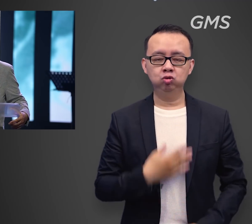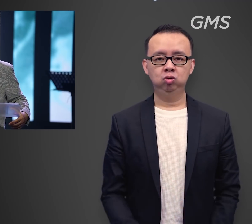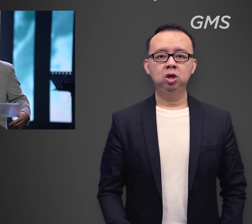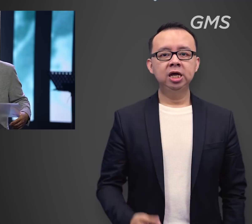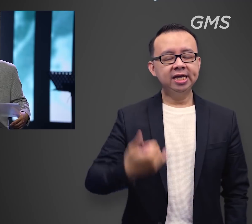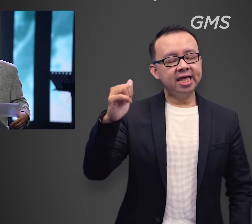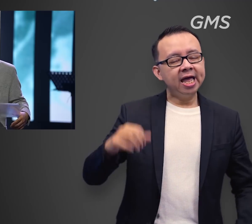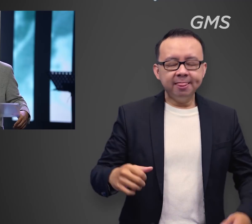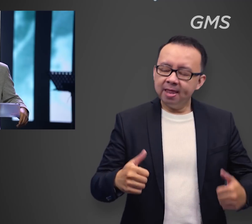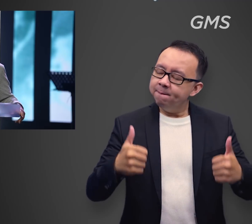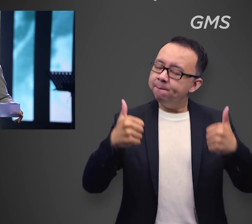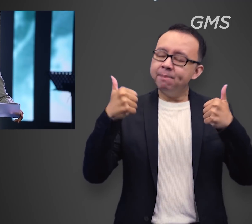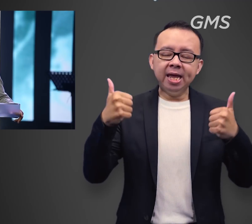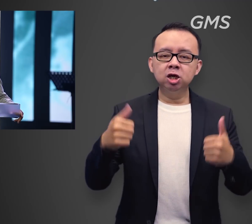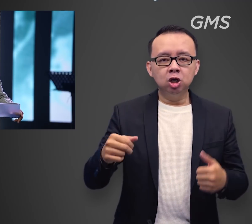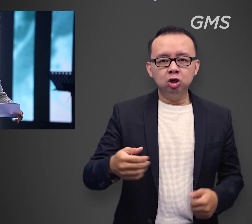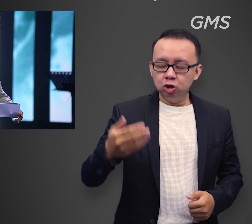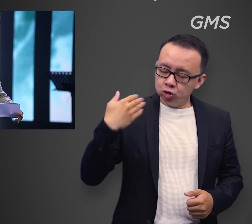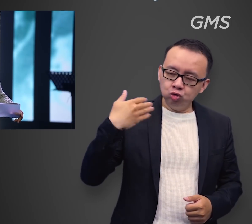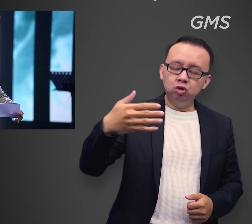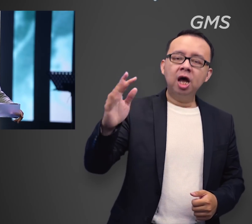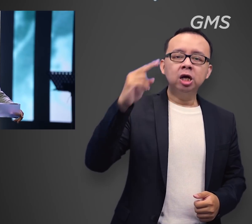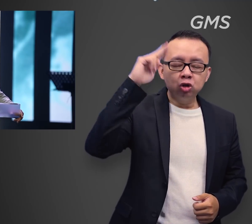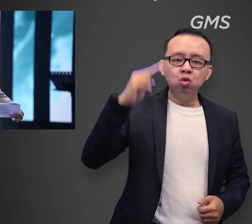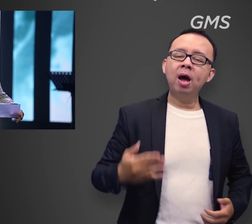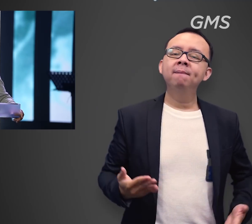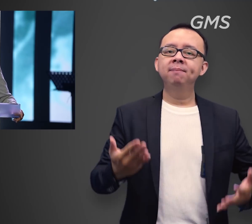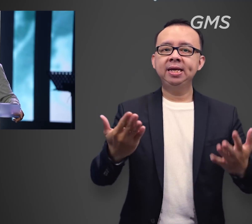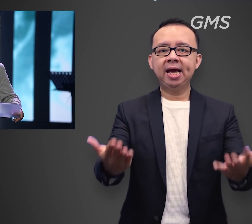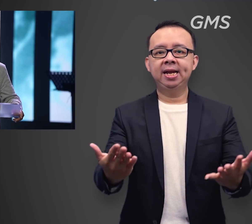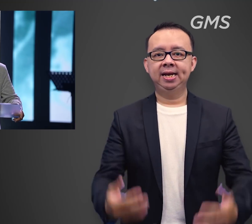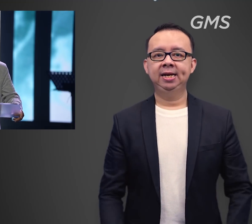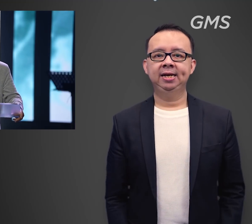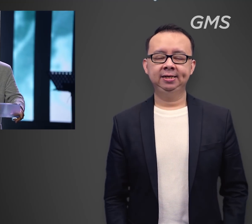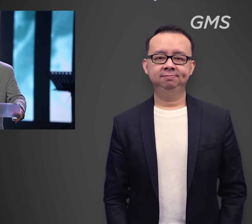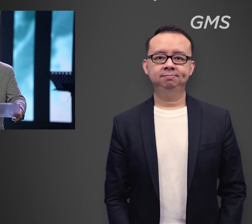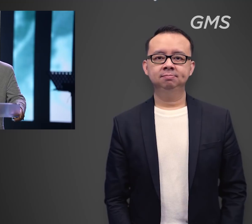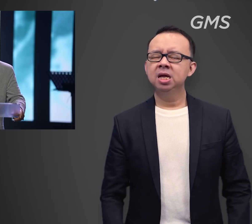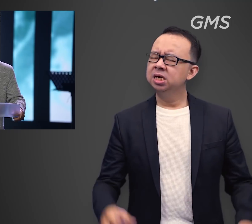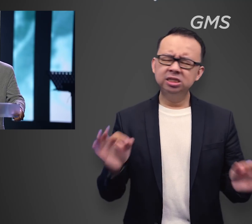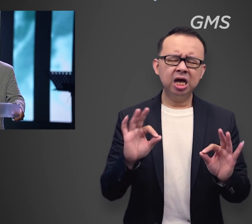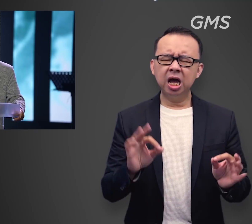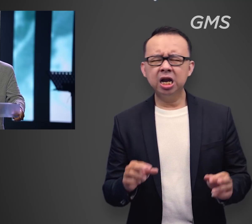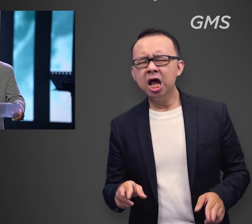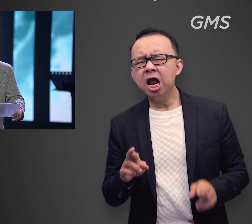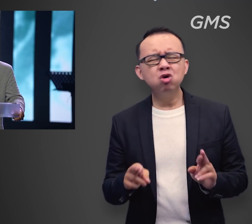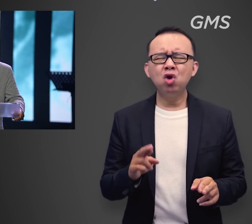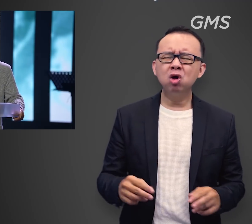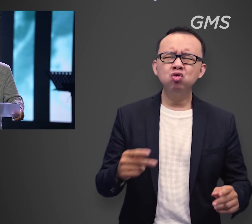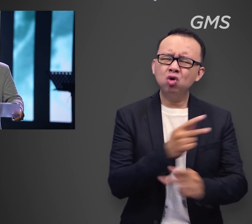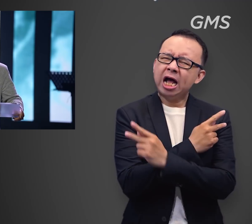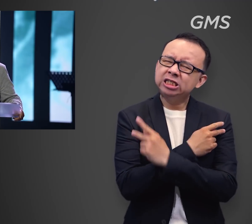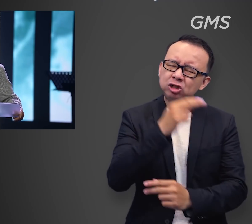berikan. Persoalannya adalah bukan soal kasih Tuhan buat hidup kita. Jangan ragukan kasih-Nya di hidup kita.